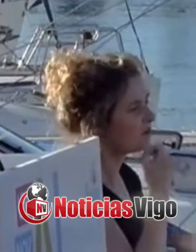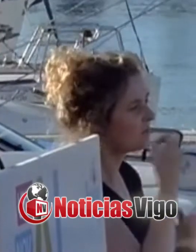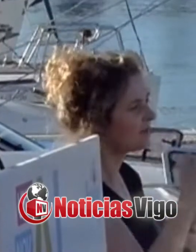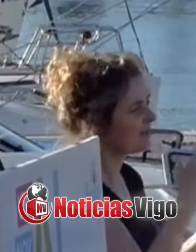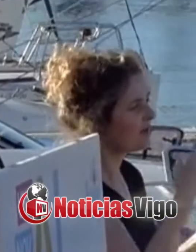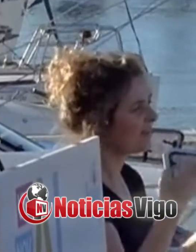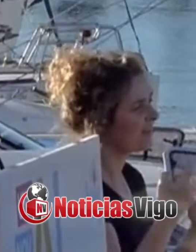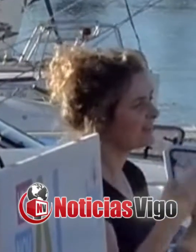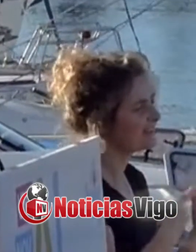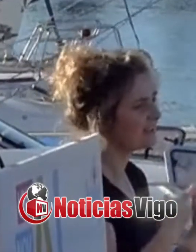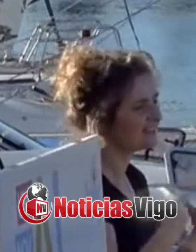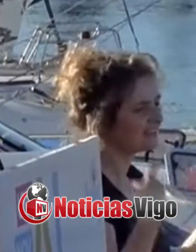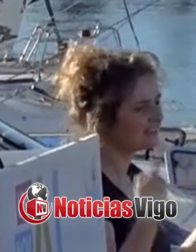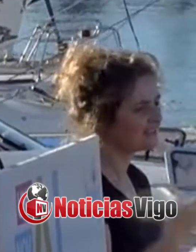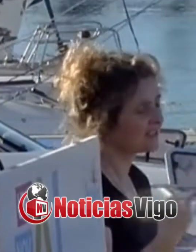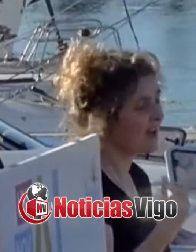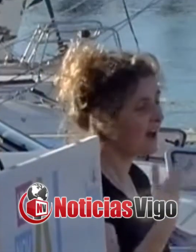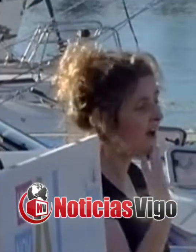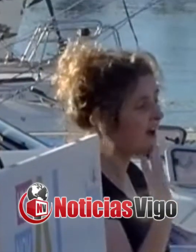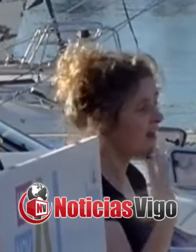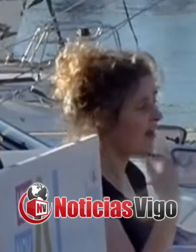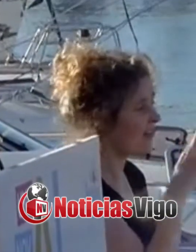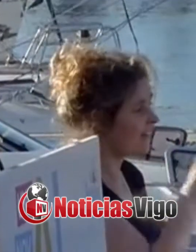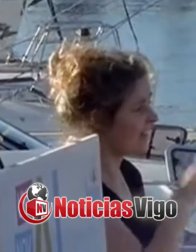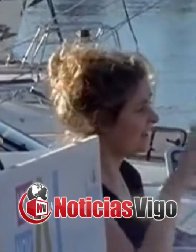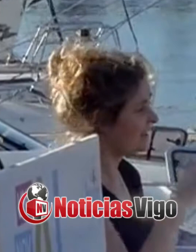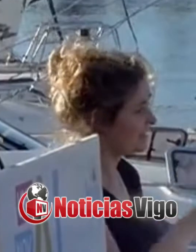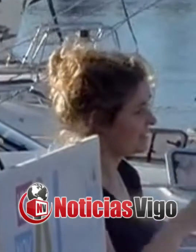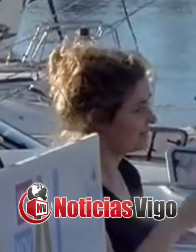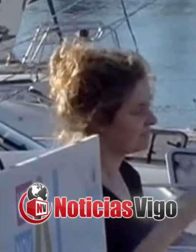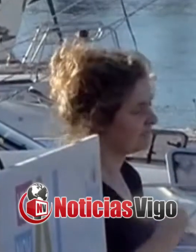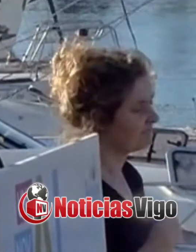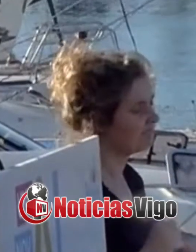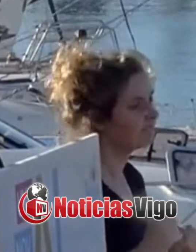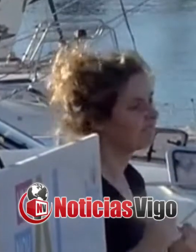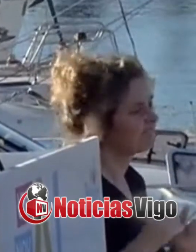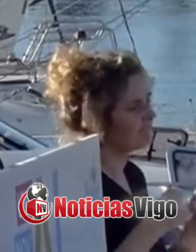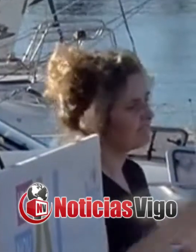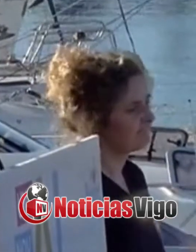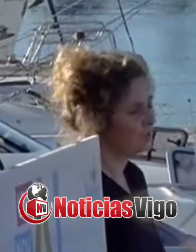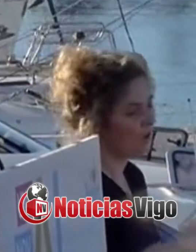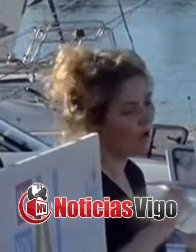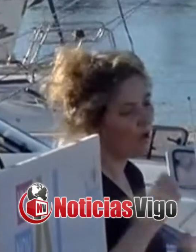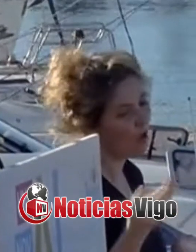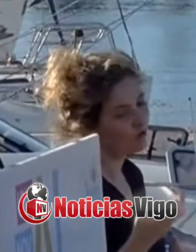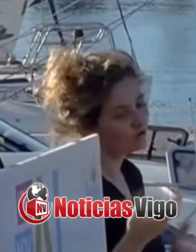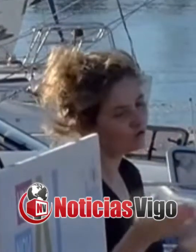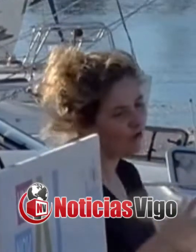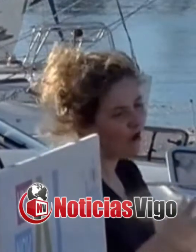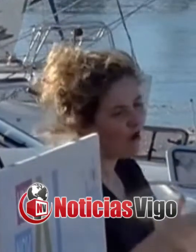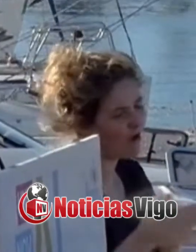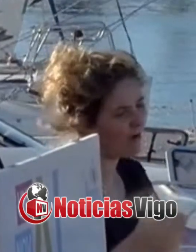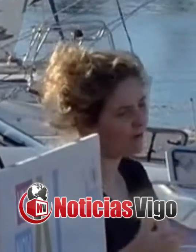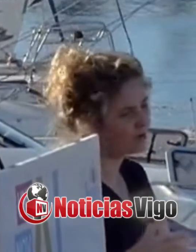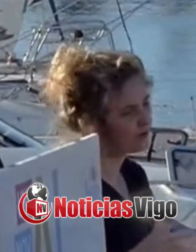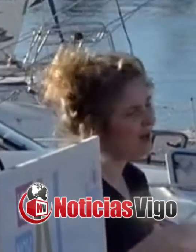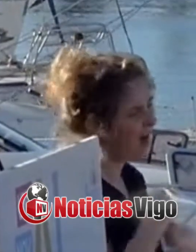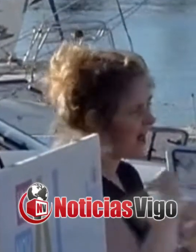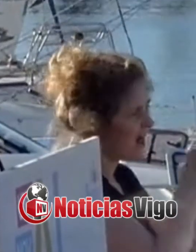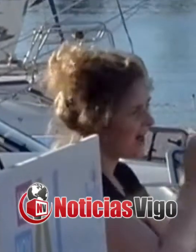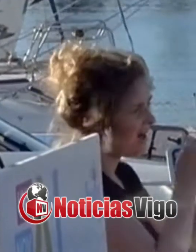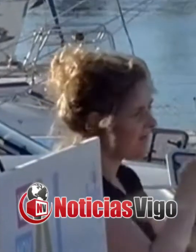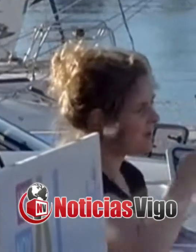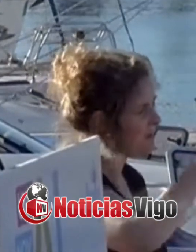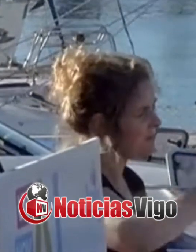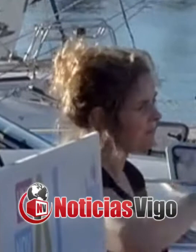un mozo que tiña 33 anos e que puxo en pé xunto con outros compañeiros os laboratorios